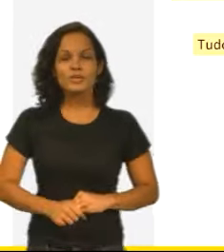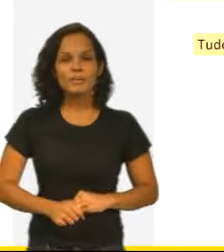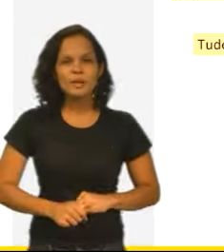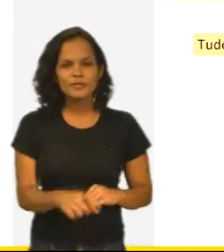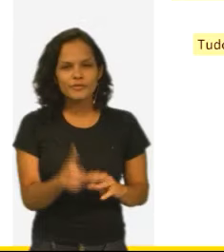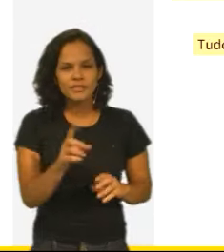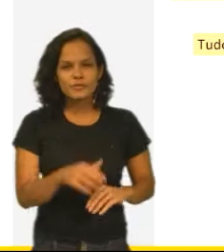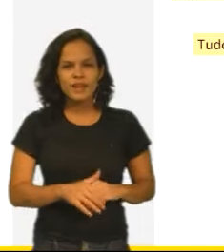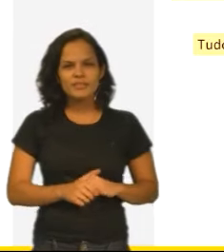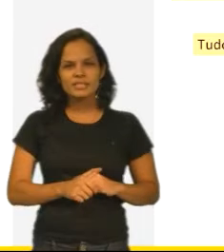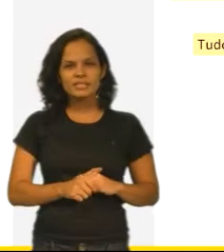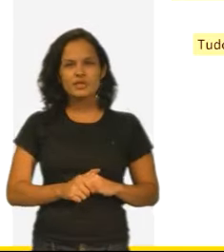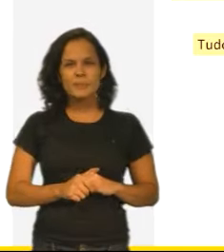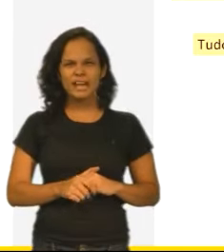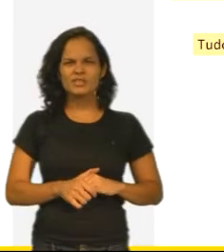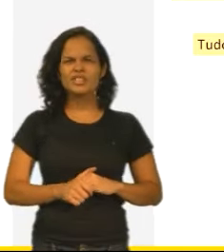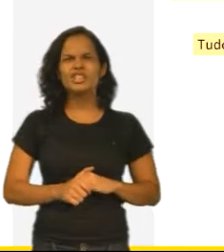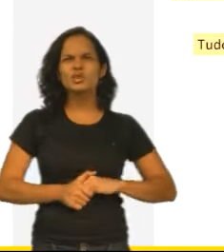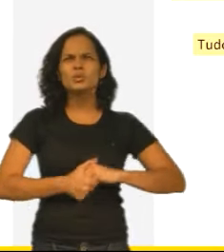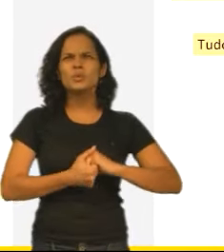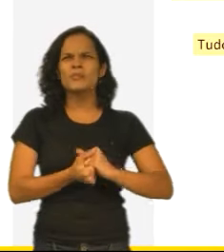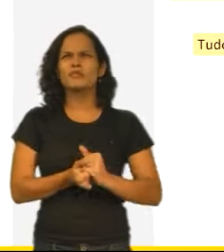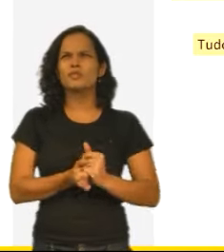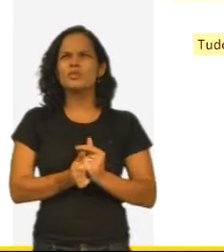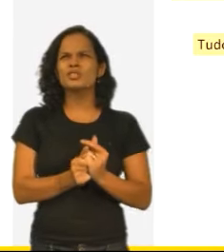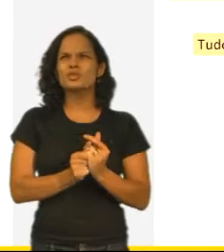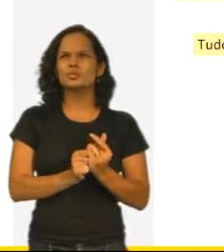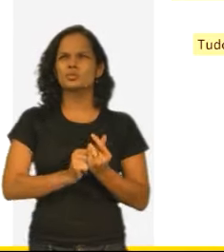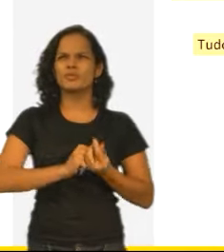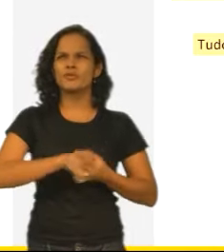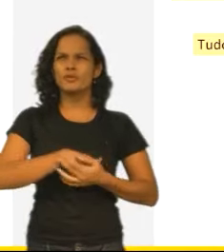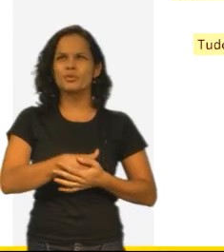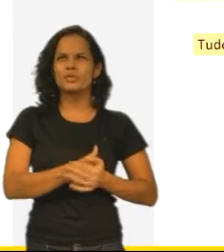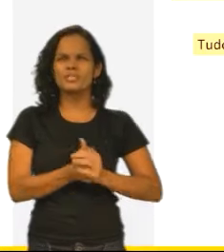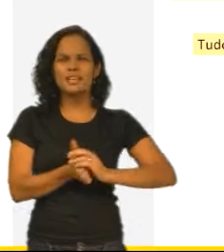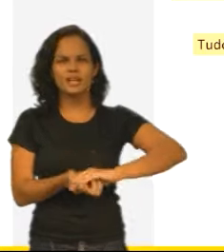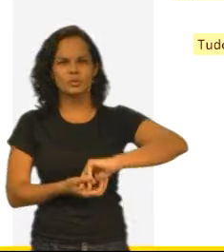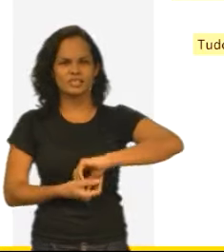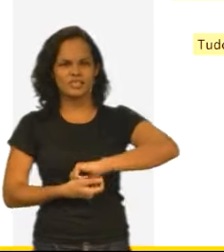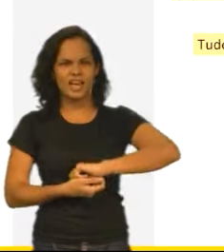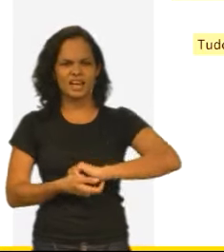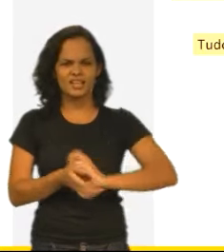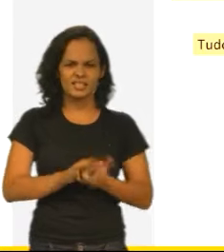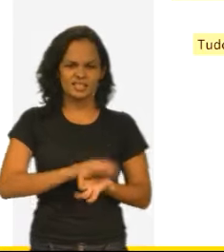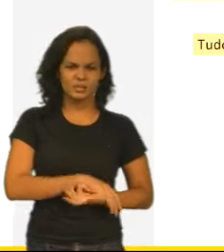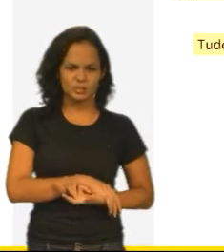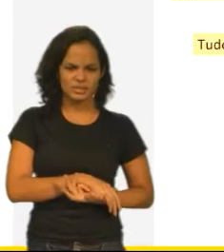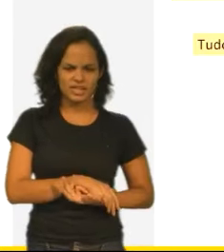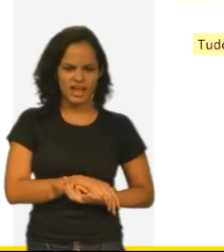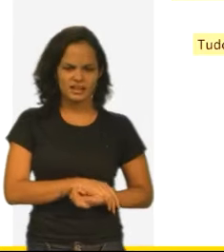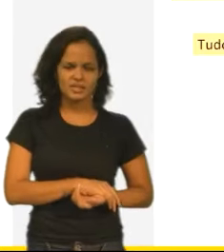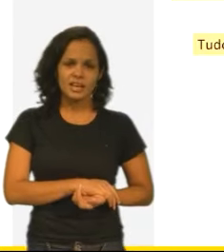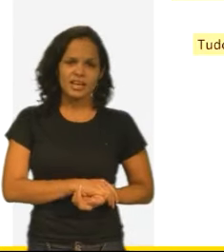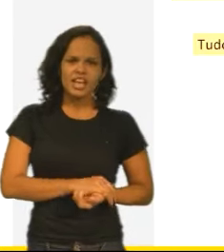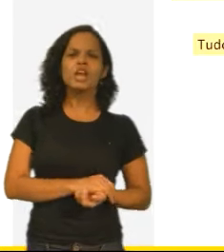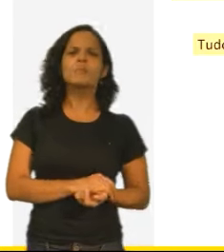na minha infância eu ficava assim demais. A gente, tudo é flores, tudo são flores, ele é duas caras, eles são duas caras. Eu